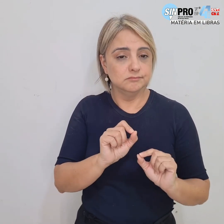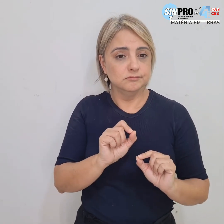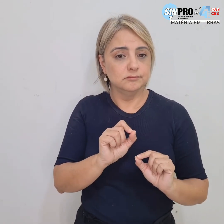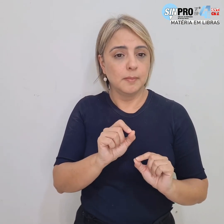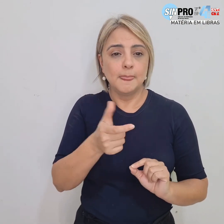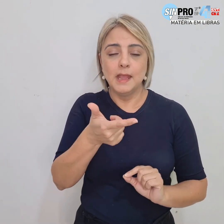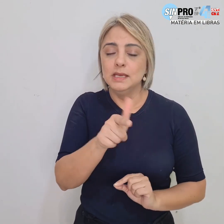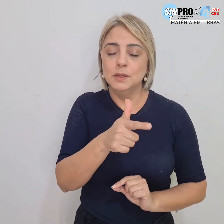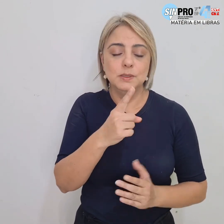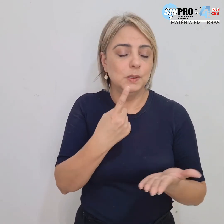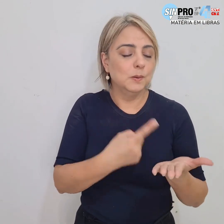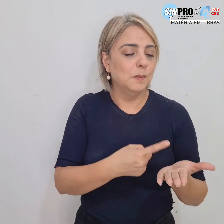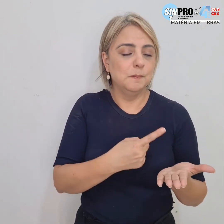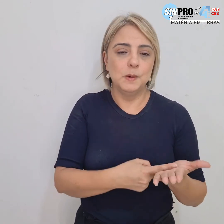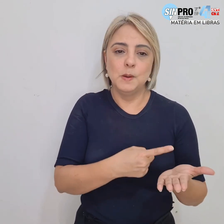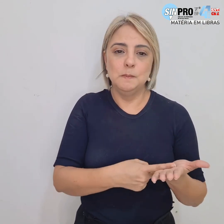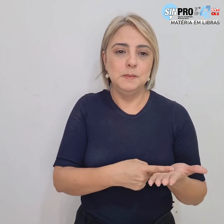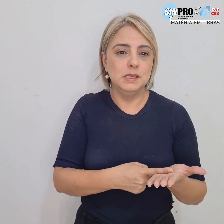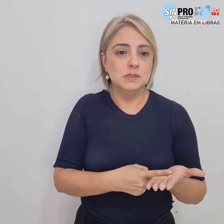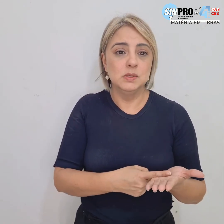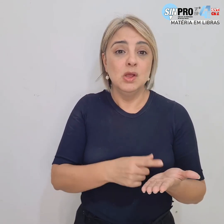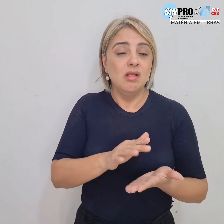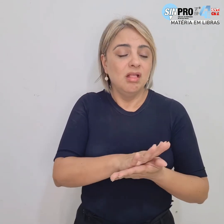não tem comprometimento nem com a justiça tributária,